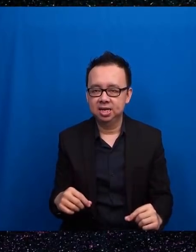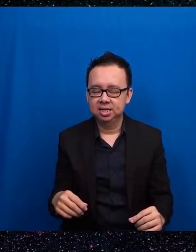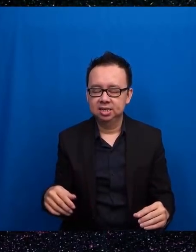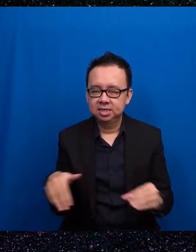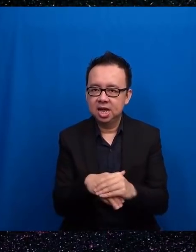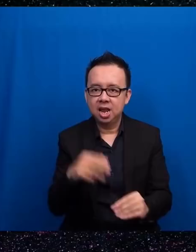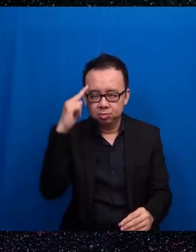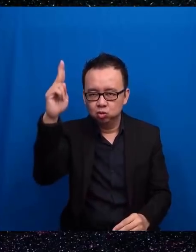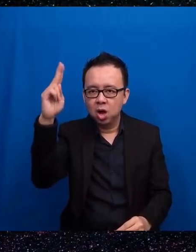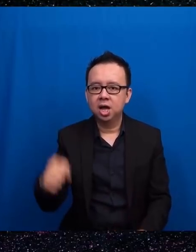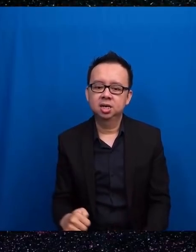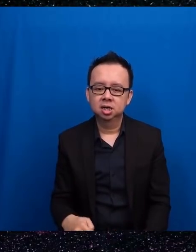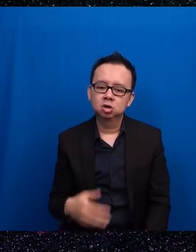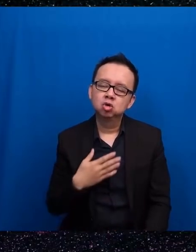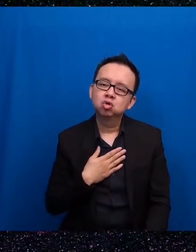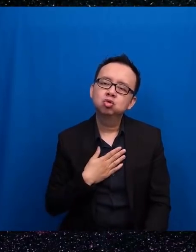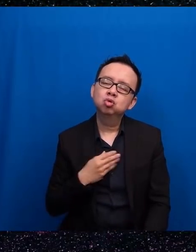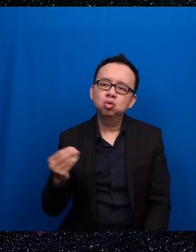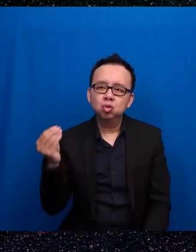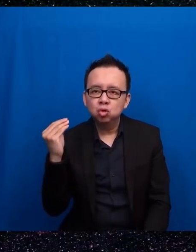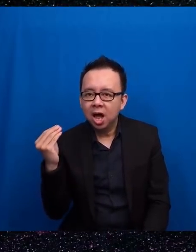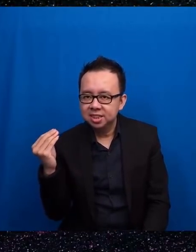saya. Ku